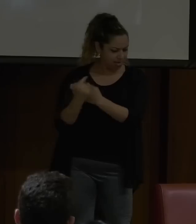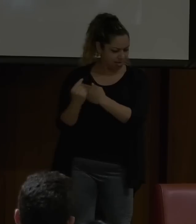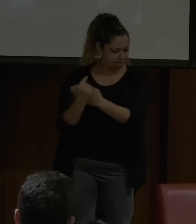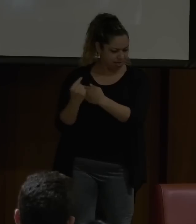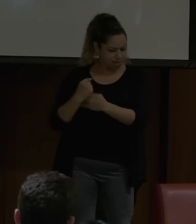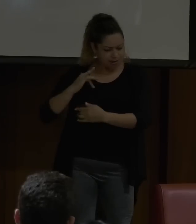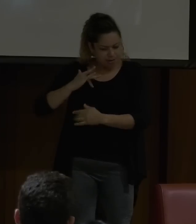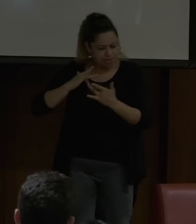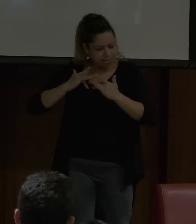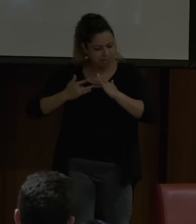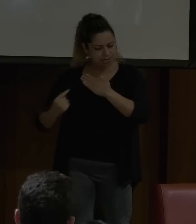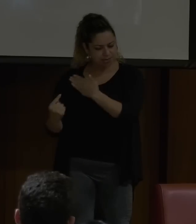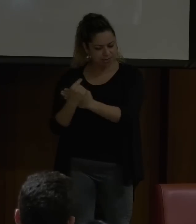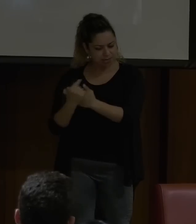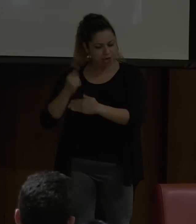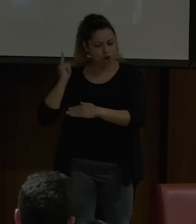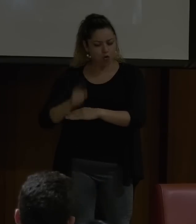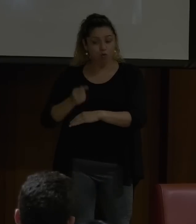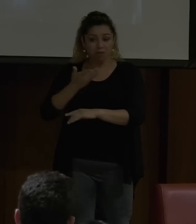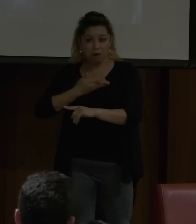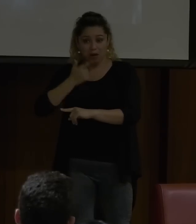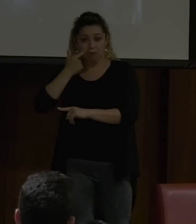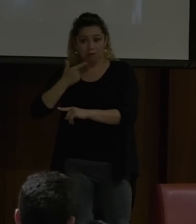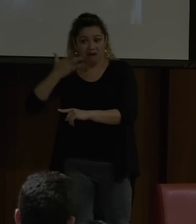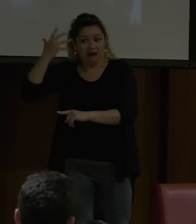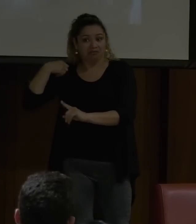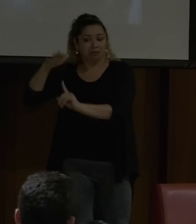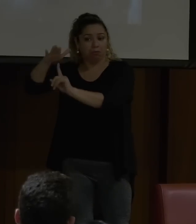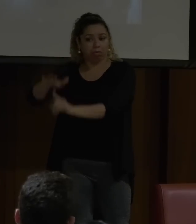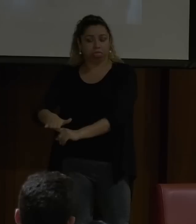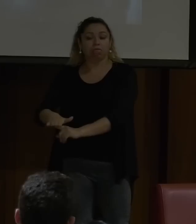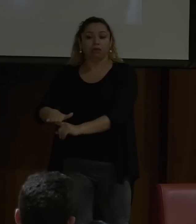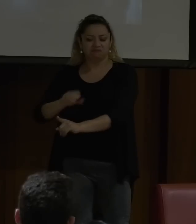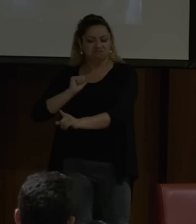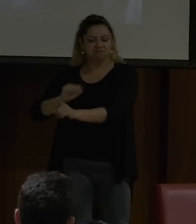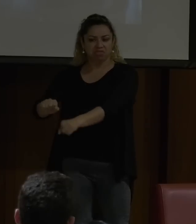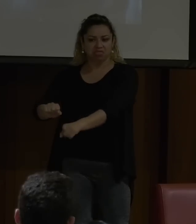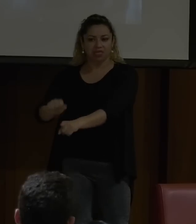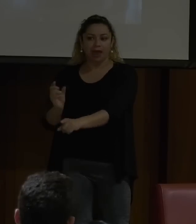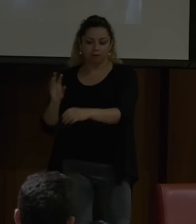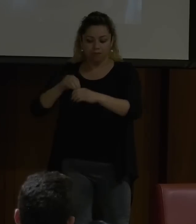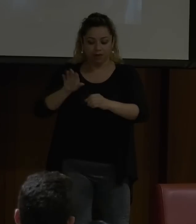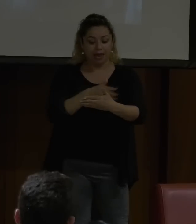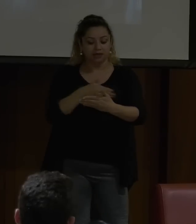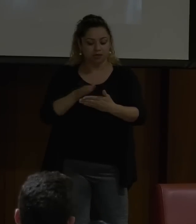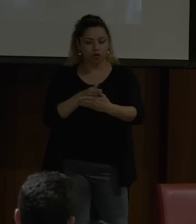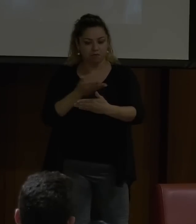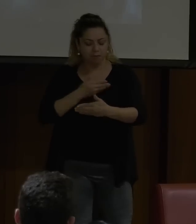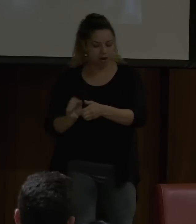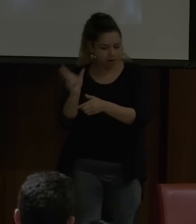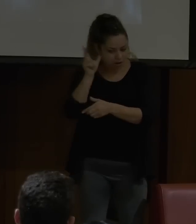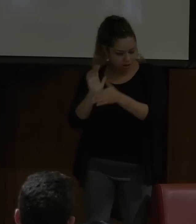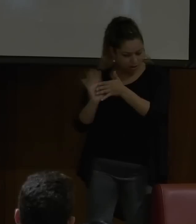ella y él también, su padre, Abel Rafael Duarte Díaz, lo abandonaran durante 10 días a la suerte de